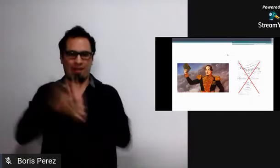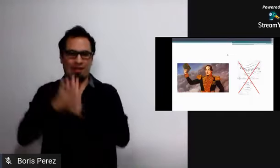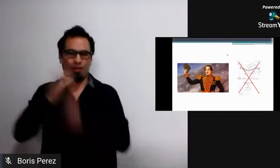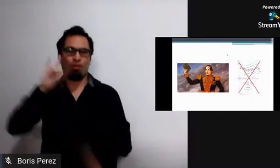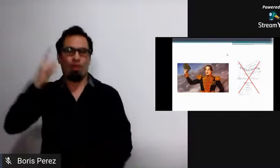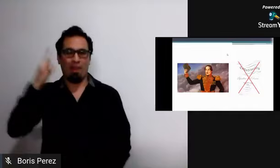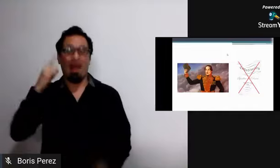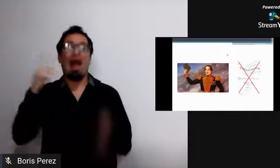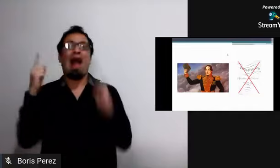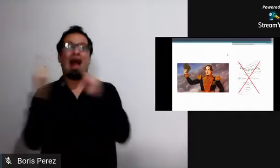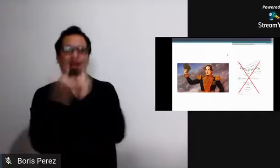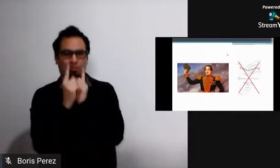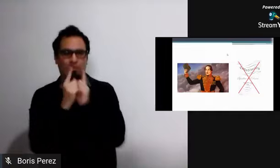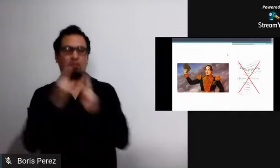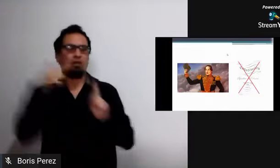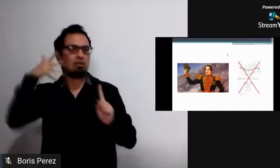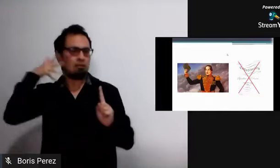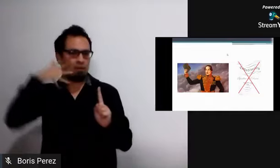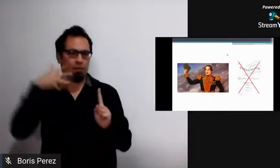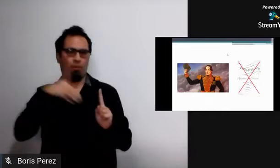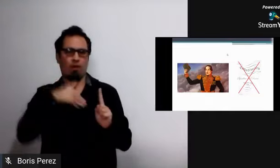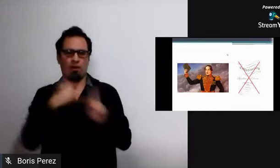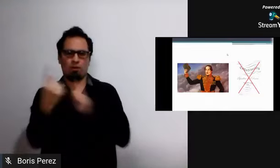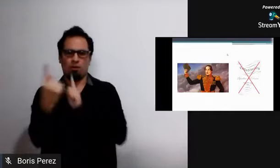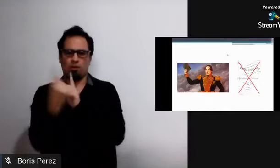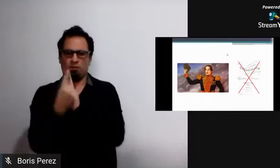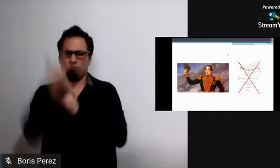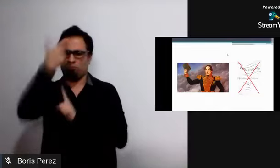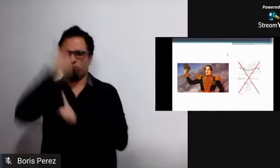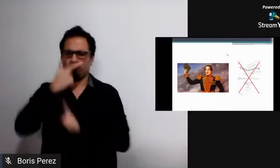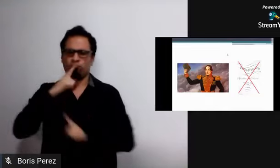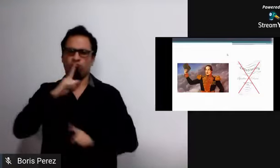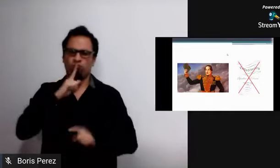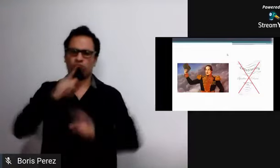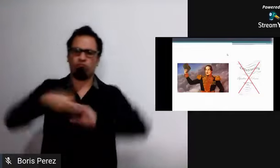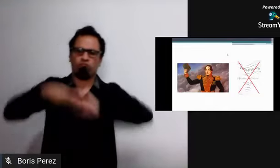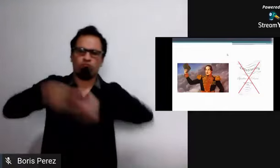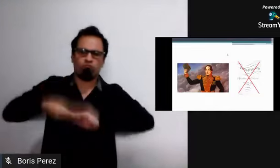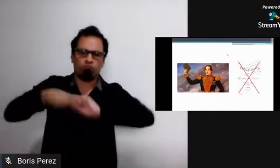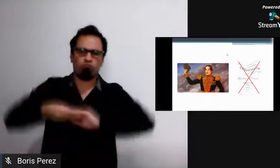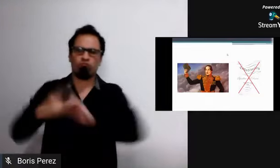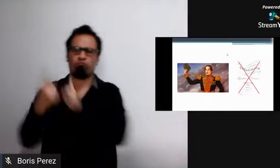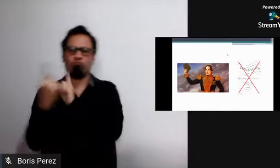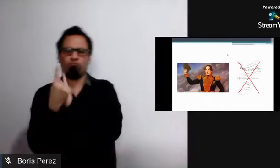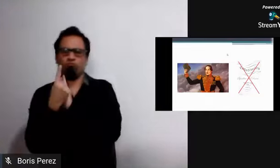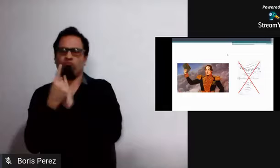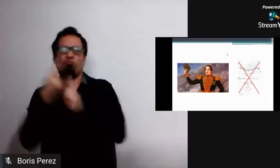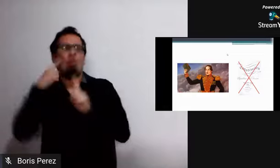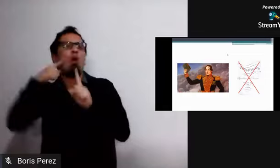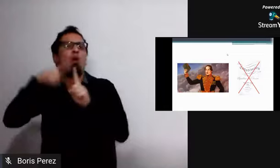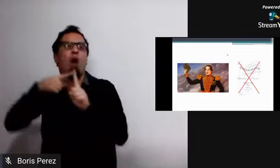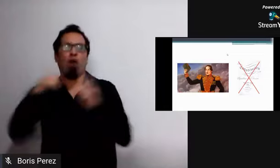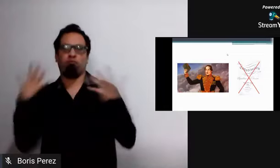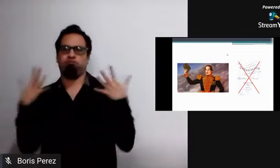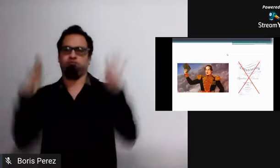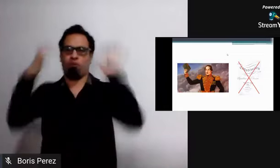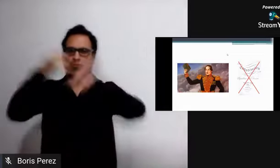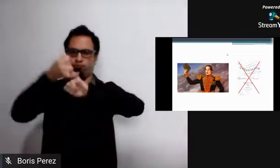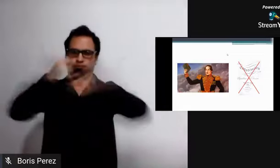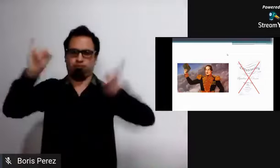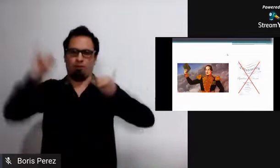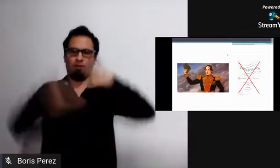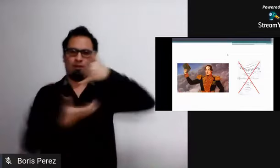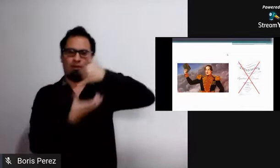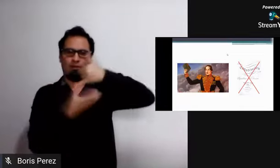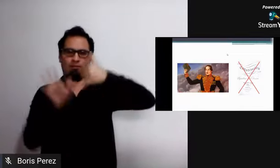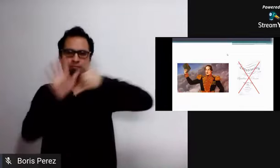en un municipio cercano a Girardot, ahí se encontraron Bolívar y Santander,